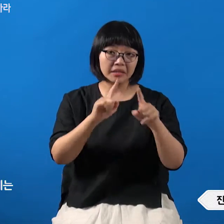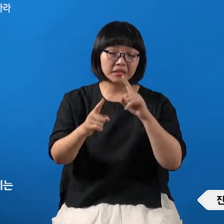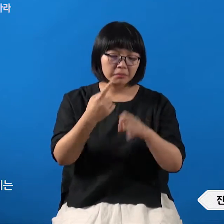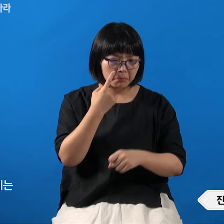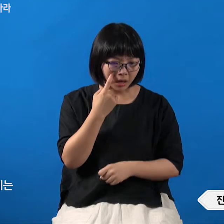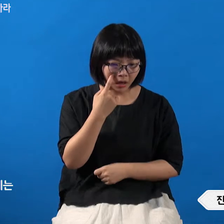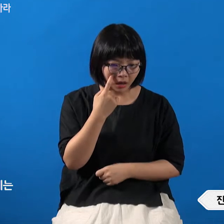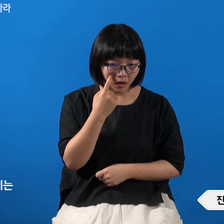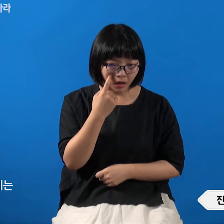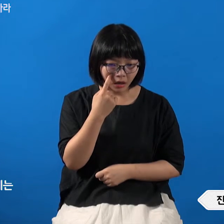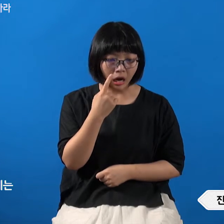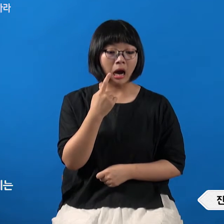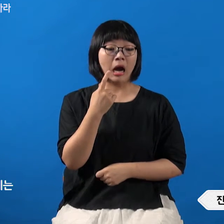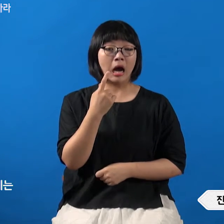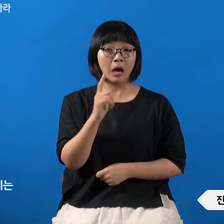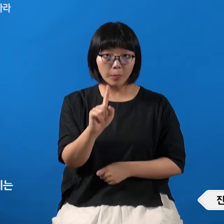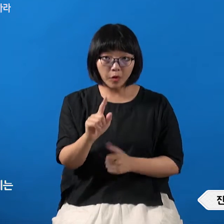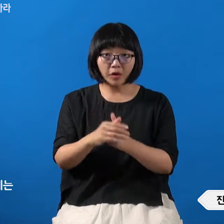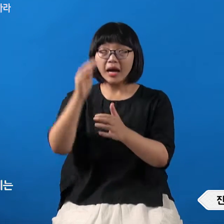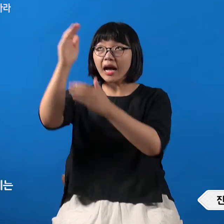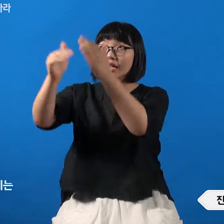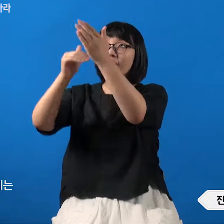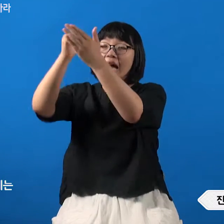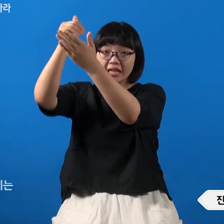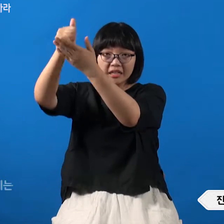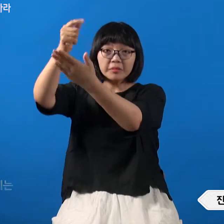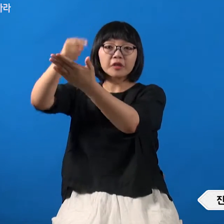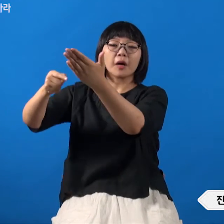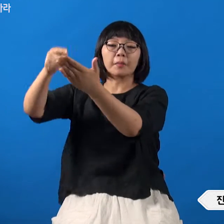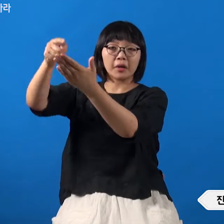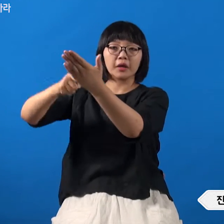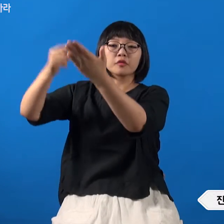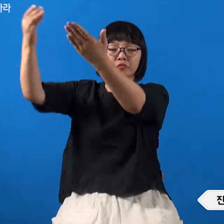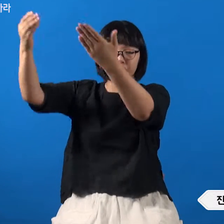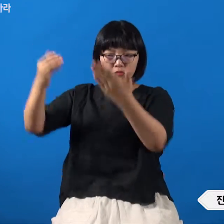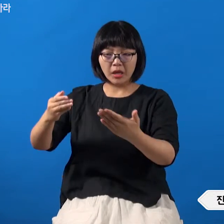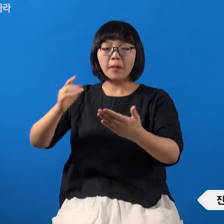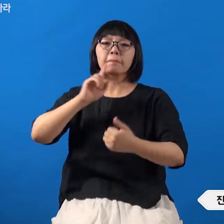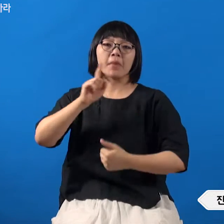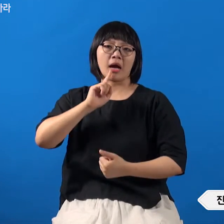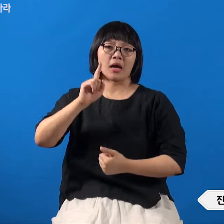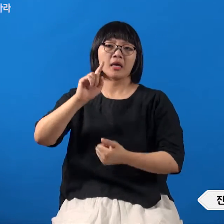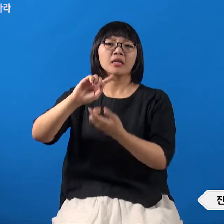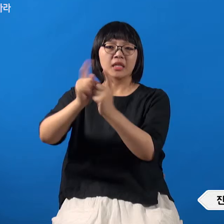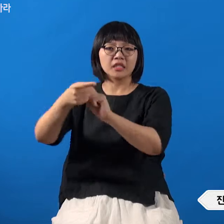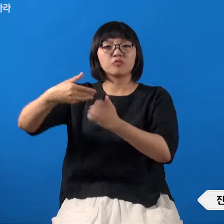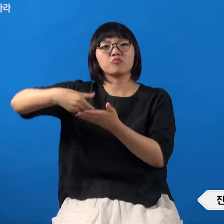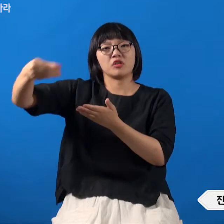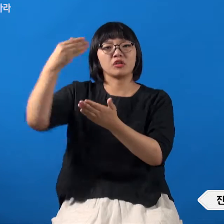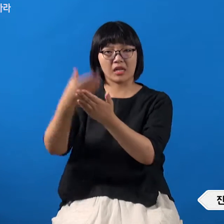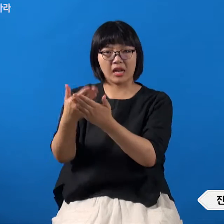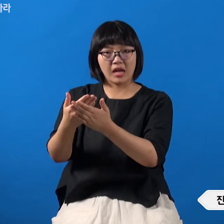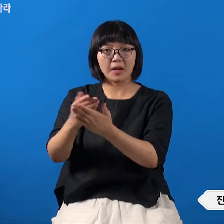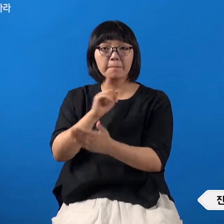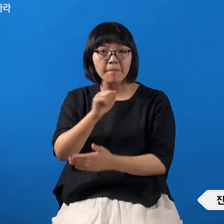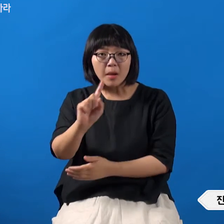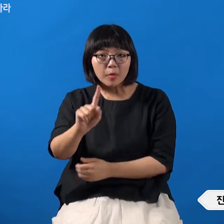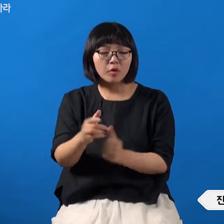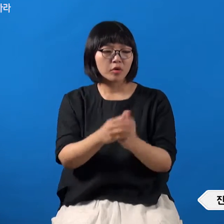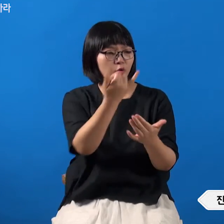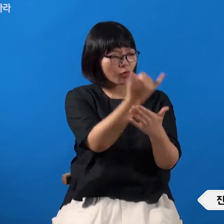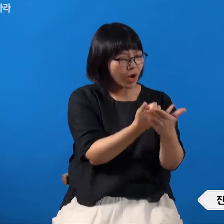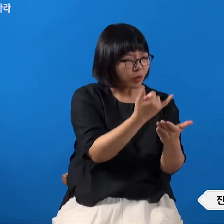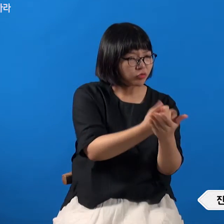하나님께서 갚으시겠다고 내게 구워주는 것이라 말씀하시는 이유, 바로 고아와 과부를, 힘들고 어려운